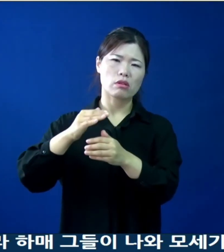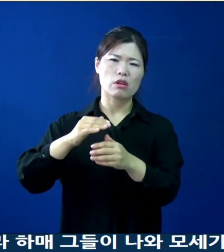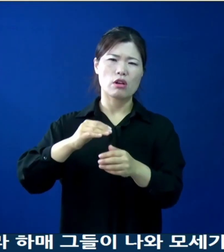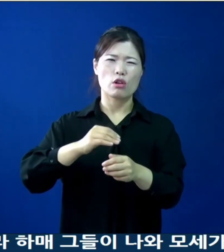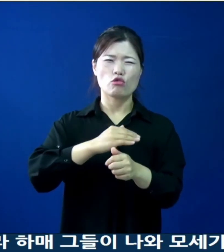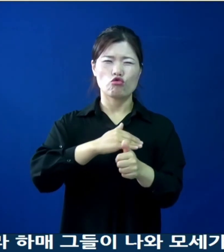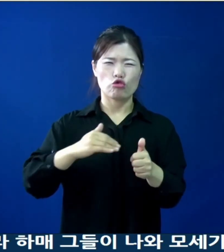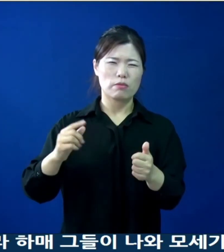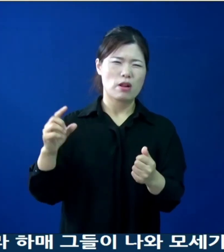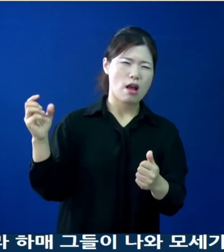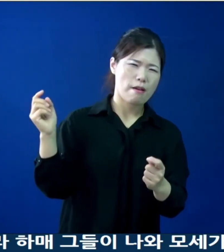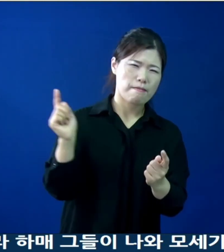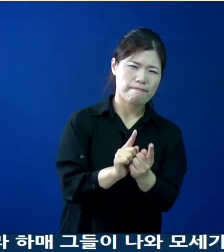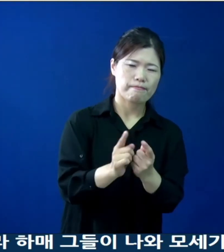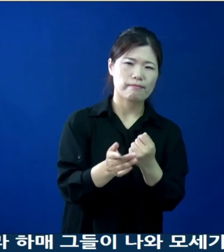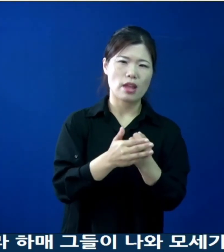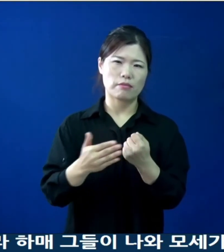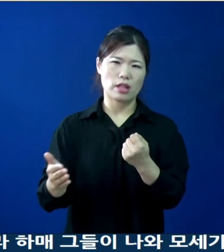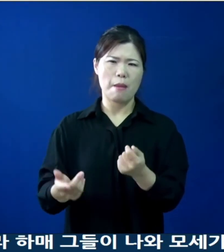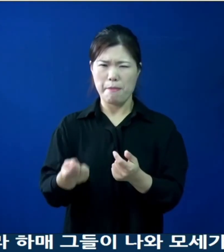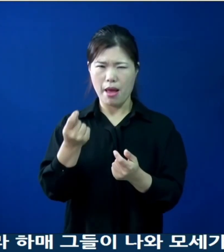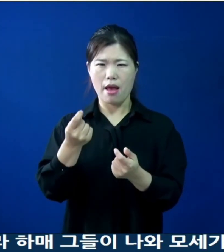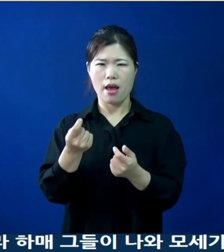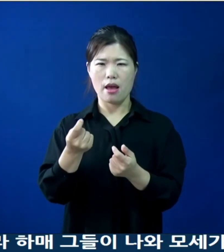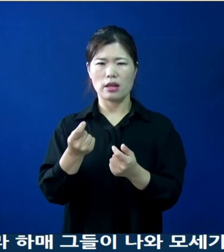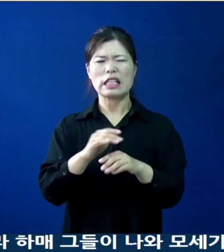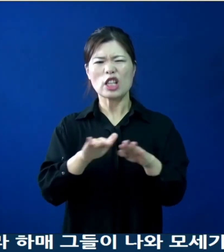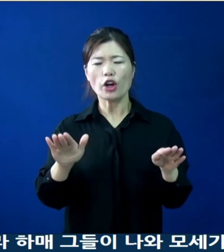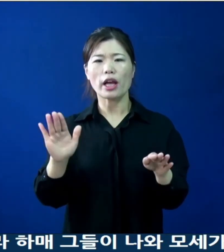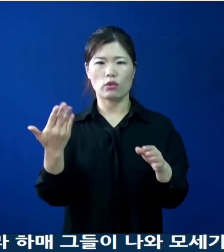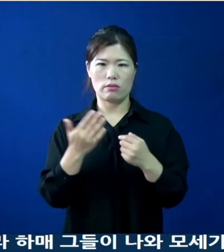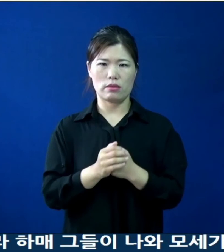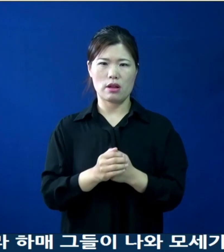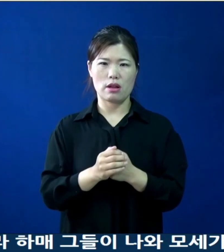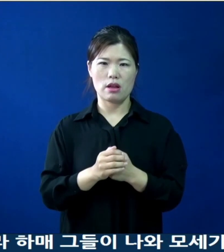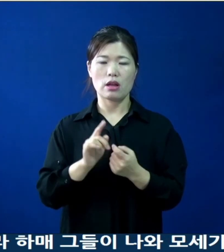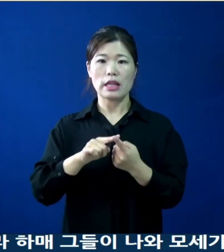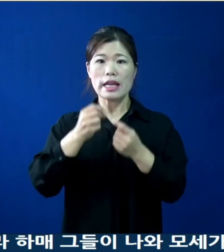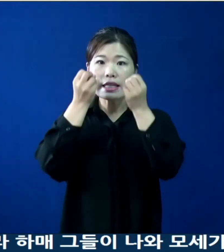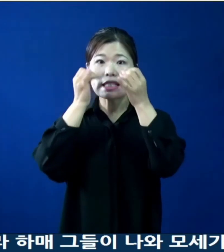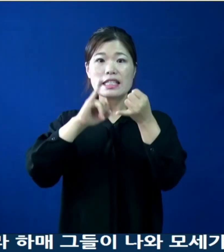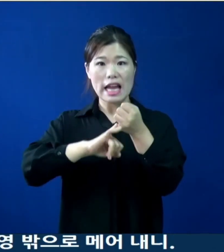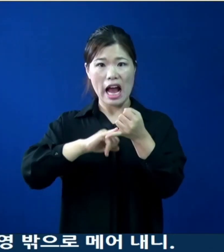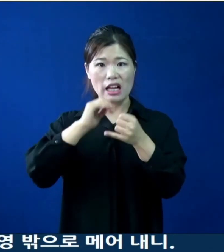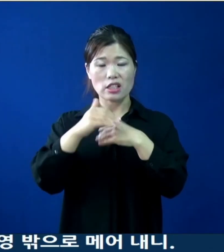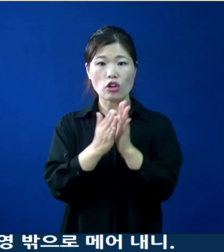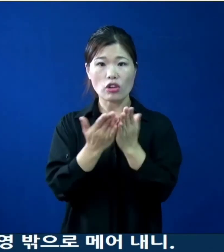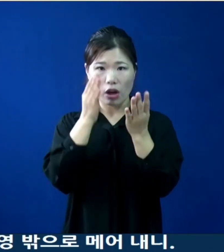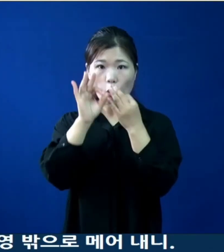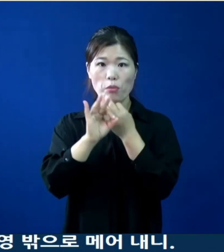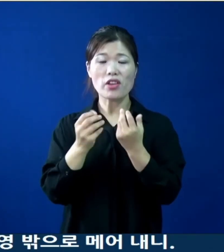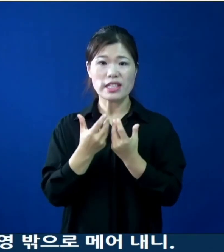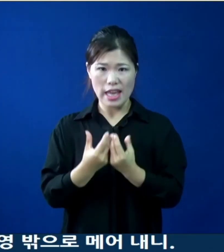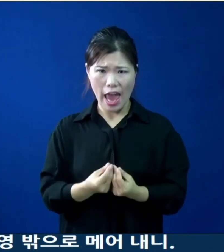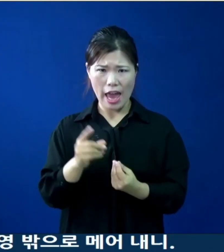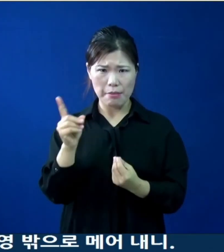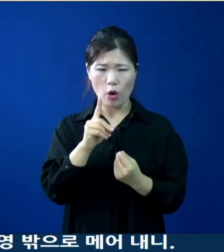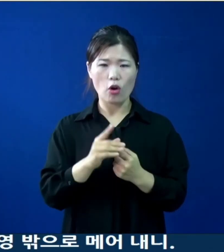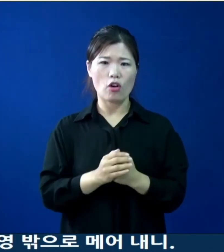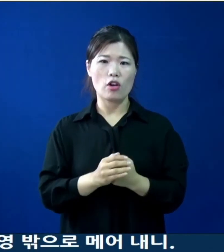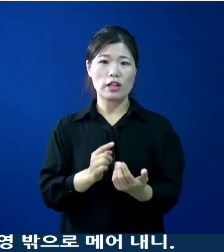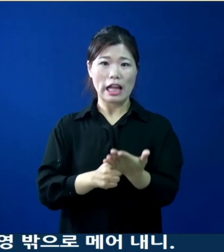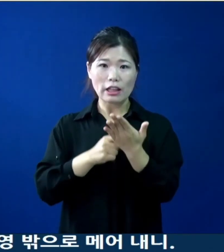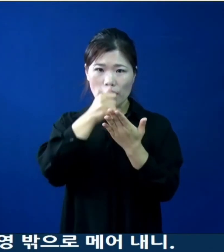것이 이 방법이 된다라고 가르쳐 주는 거죠. 여러분, 신약 성경에 보면 이런 예가 나타납니다. 어디에